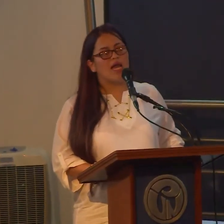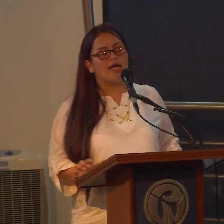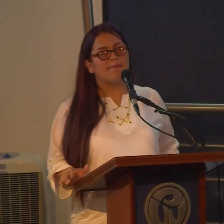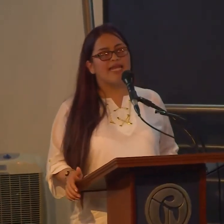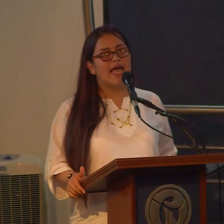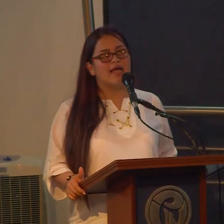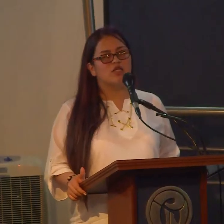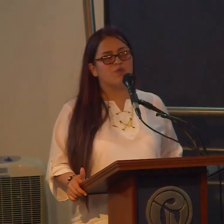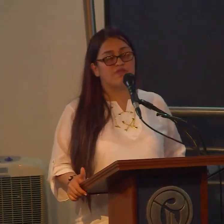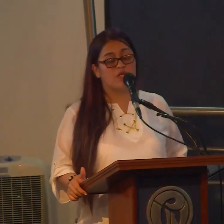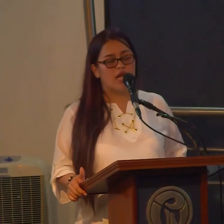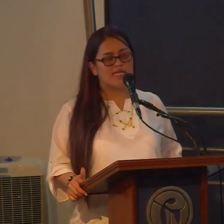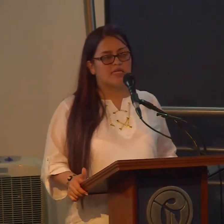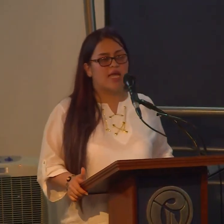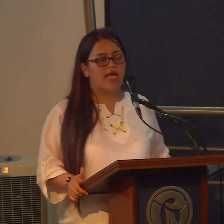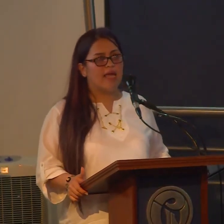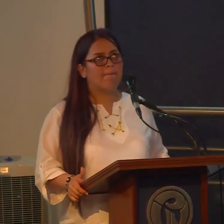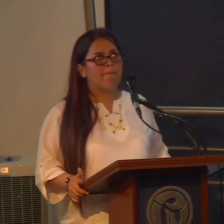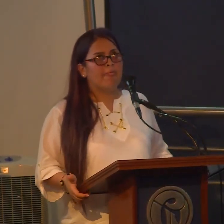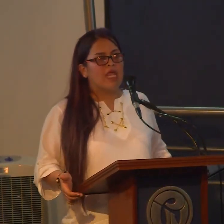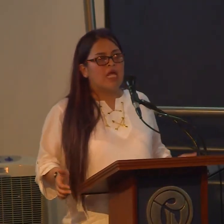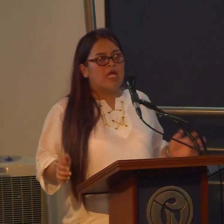encaminado a la mirada de los profesionales.